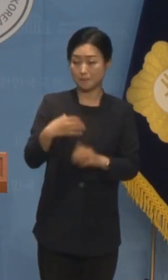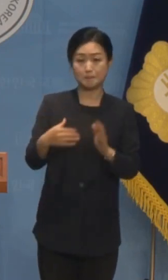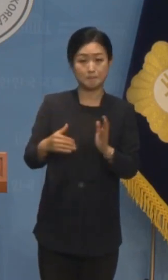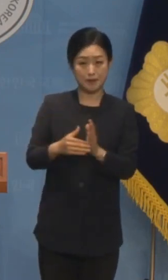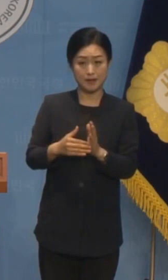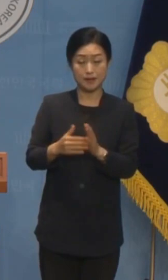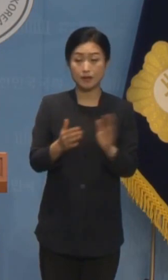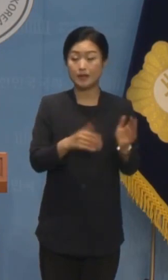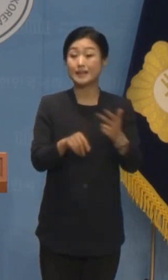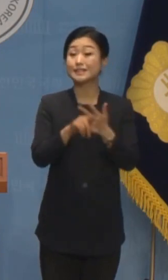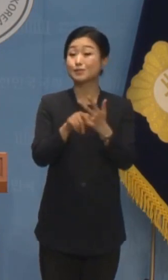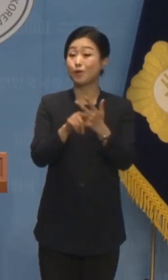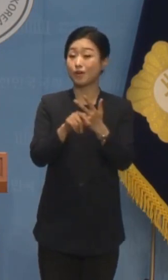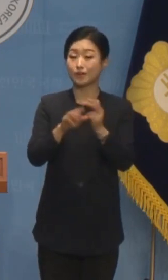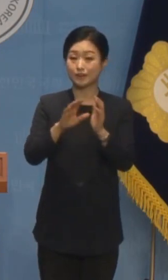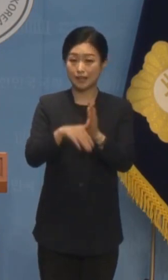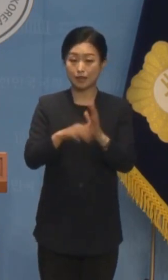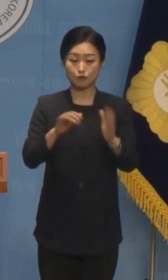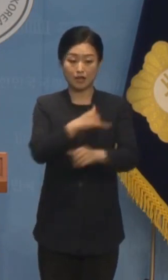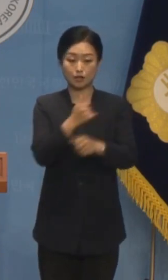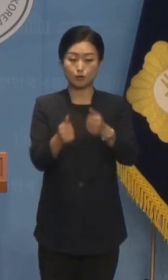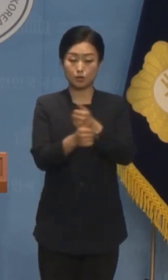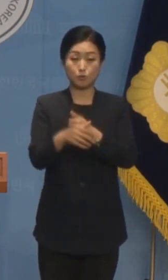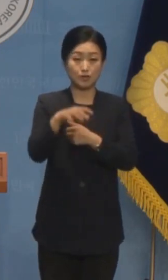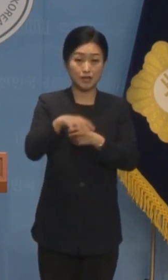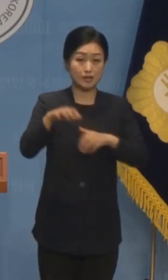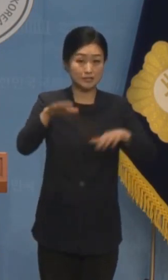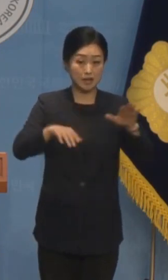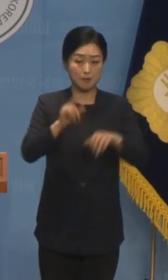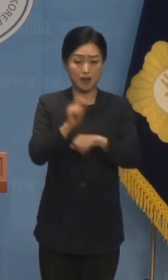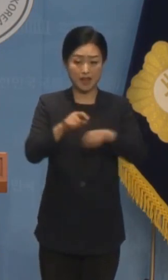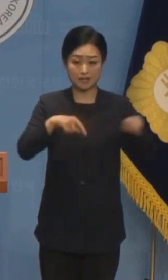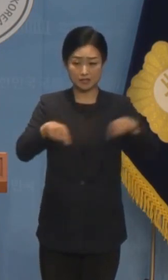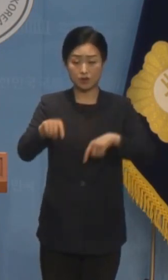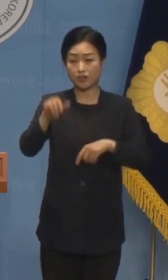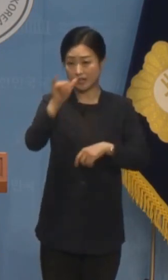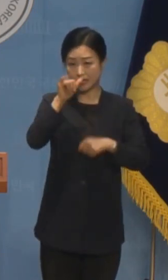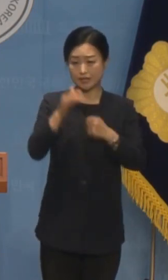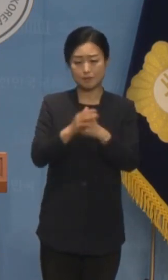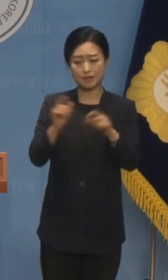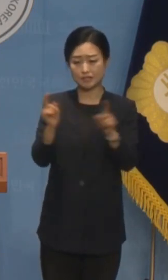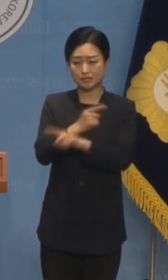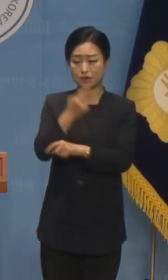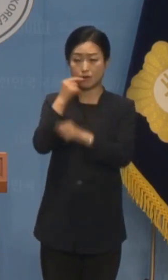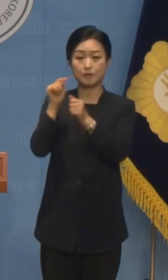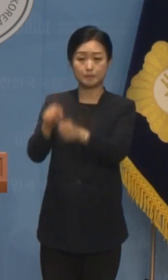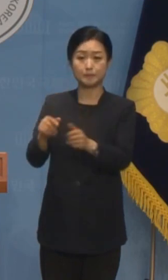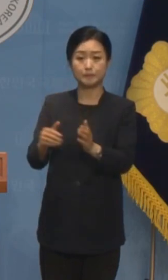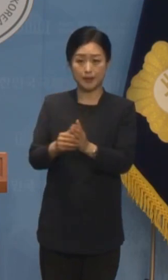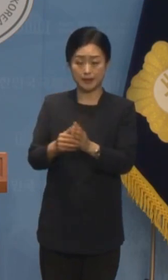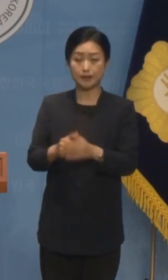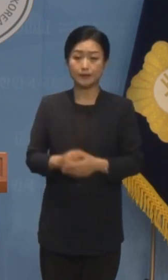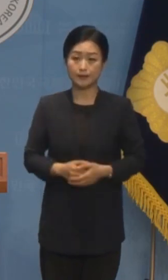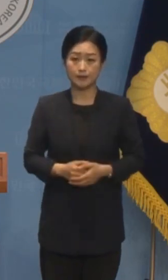7월 국가인권위원회에서는 차별적인 행정으로 규정하며 시정결정을 내린 바